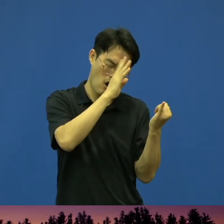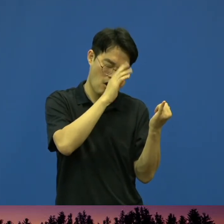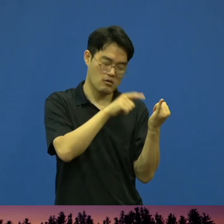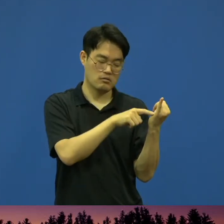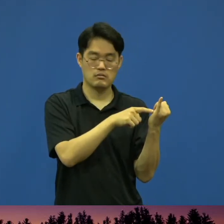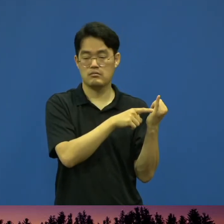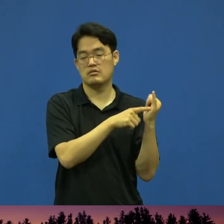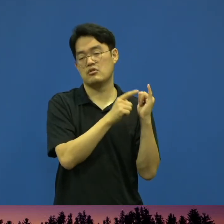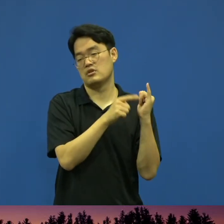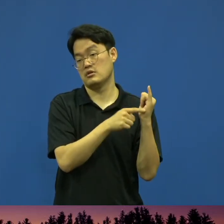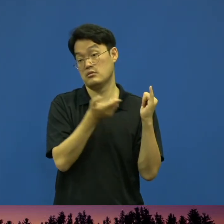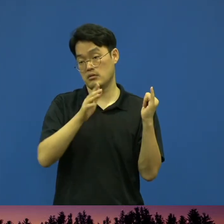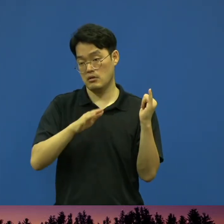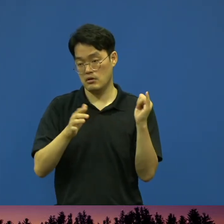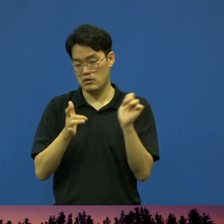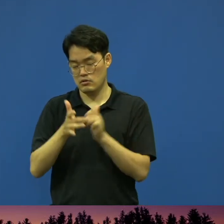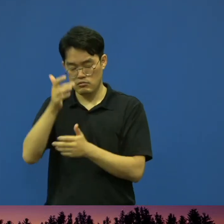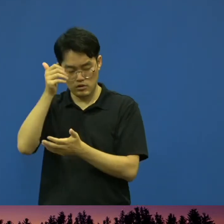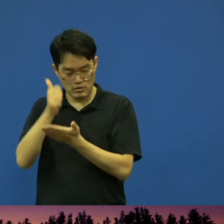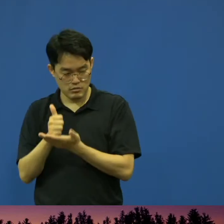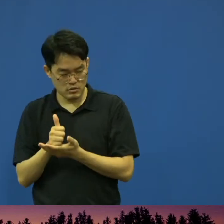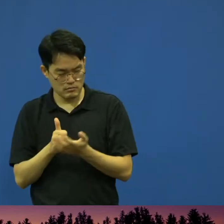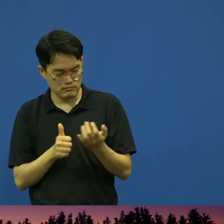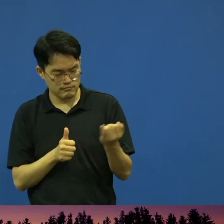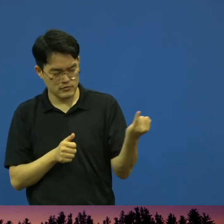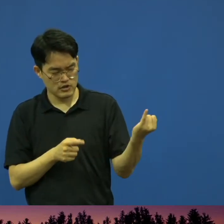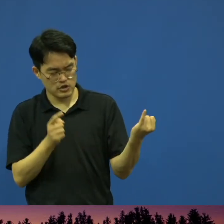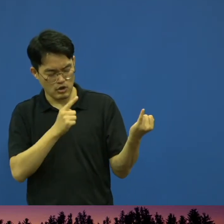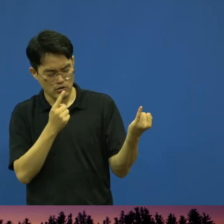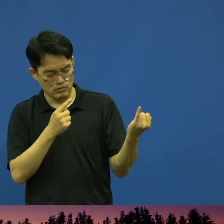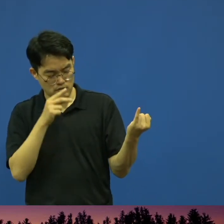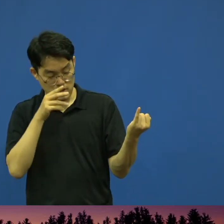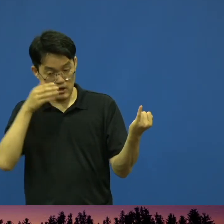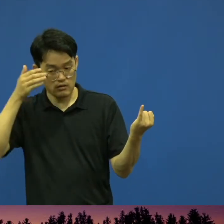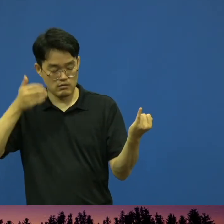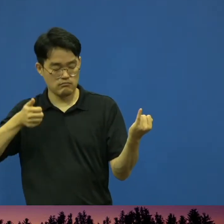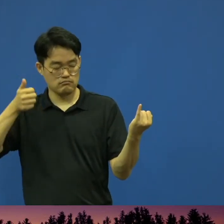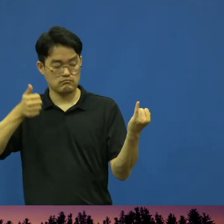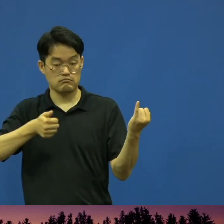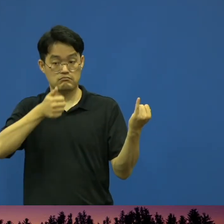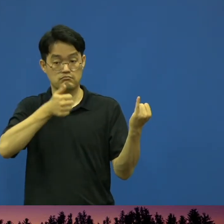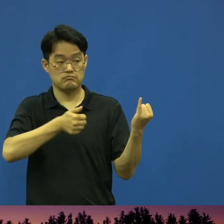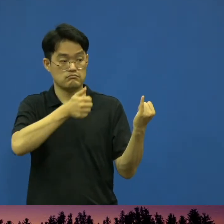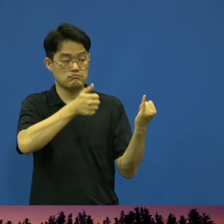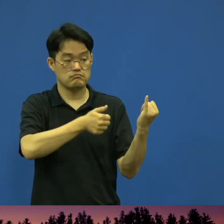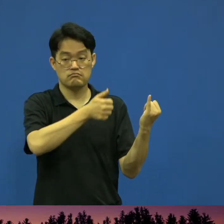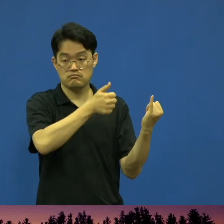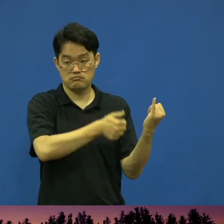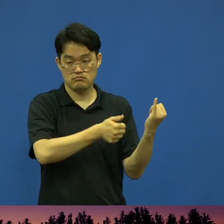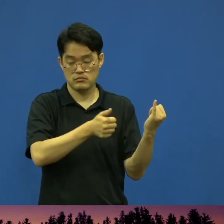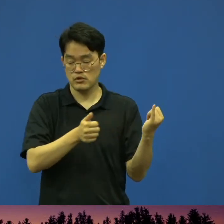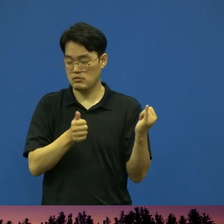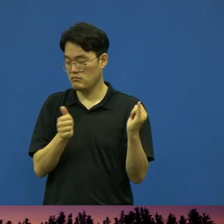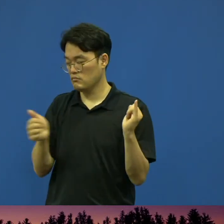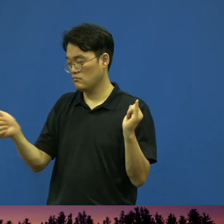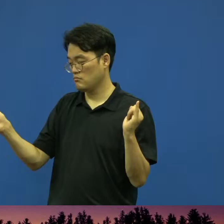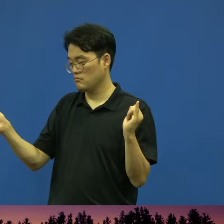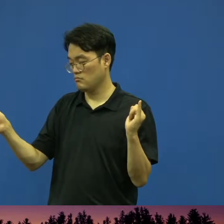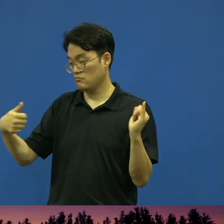사람들 속에서 마주해서는 안 될 이 여인을 향해서 발걸음을 움직이십니다. 몸을 돌리시는